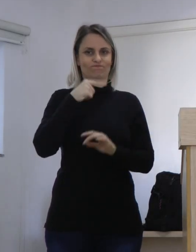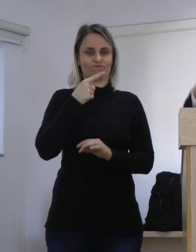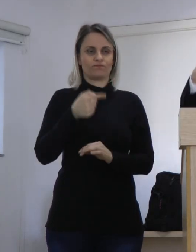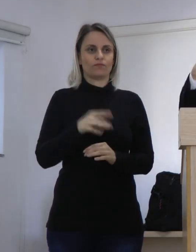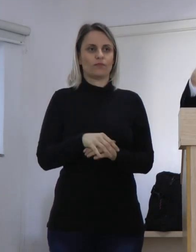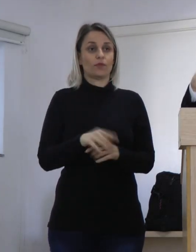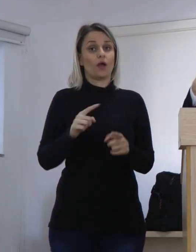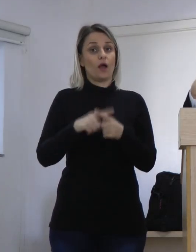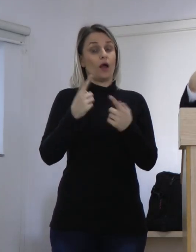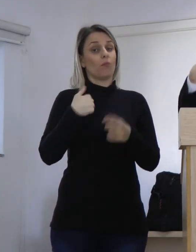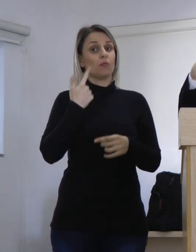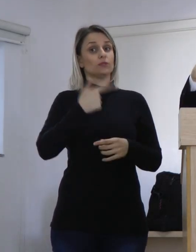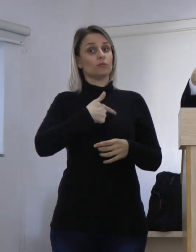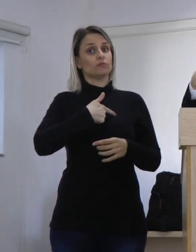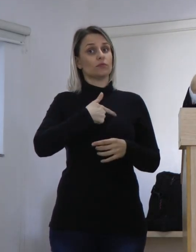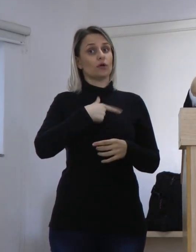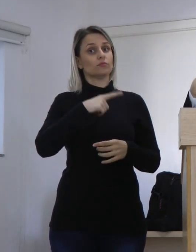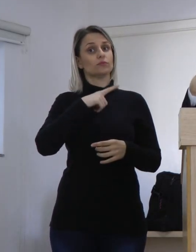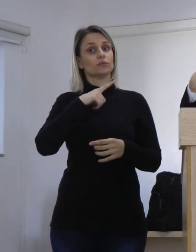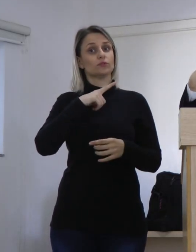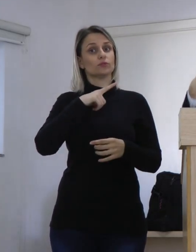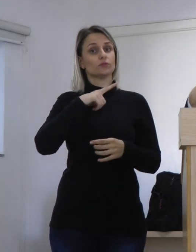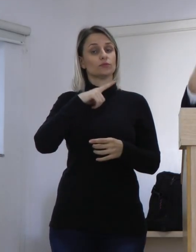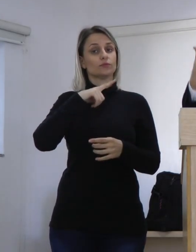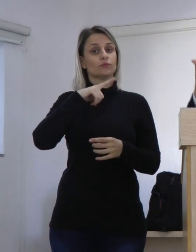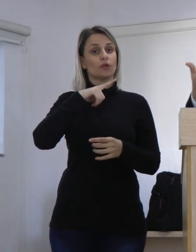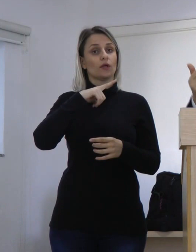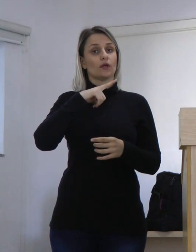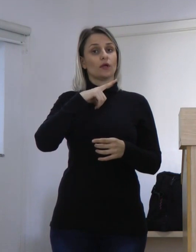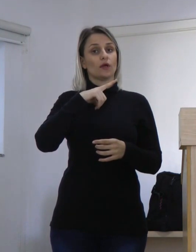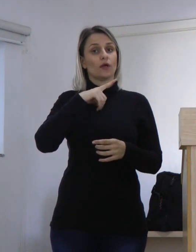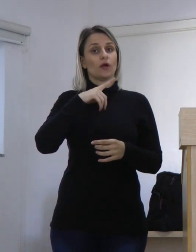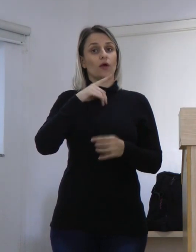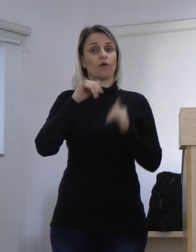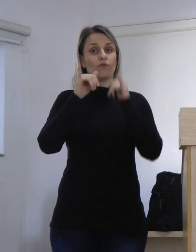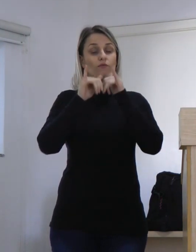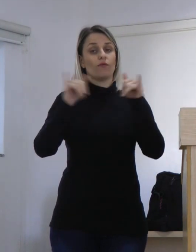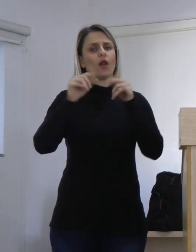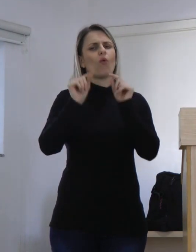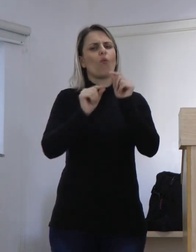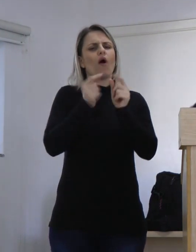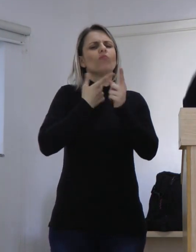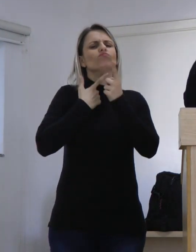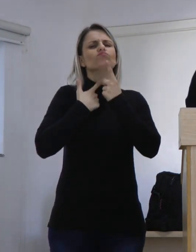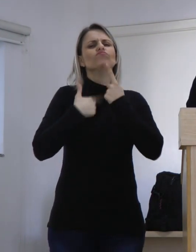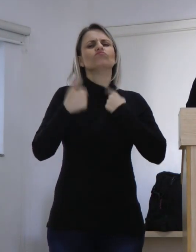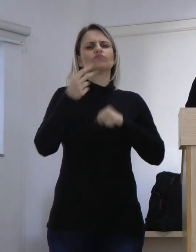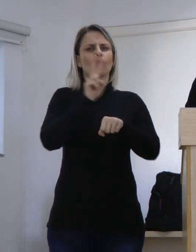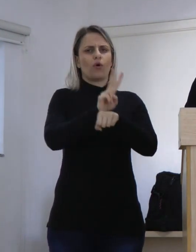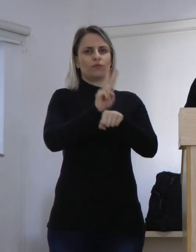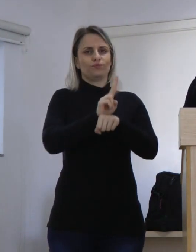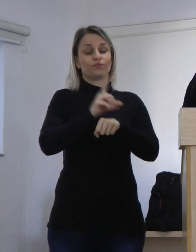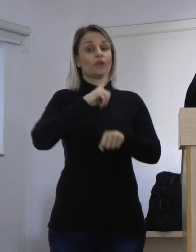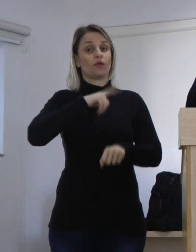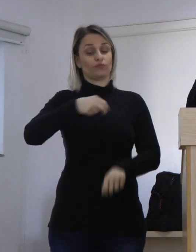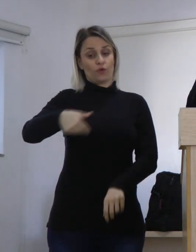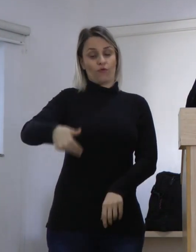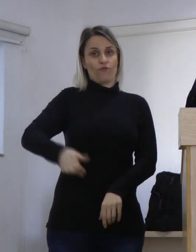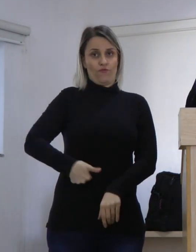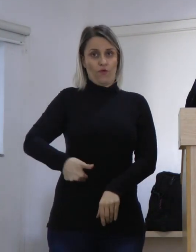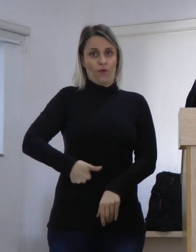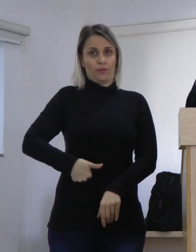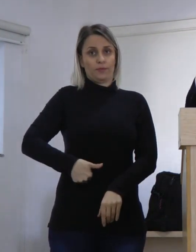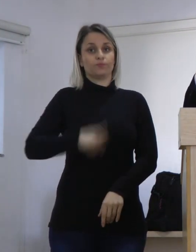Mas nós fomos convidados, nosso orientador espiritual perguntou: Nazareno, quais são os instintos de conservação? A fome, a